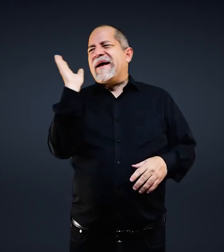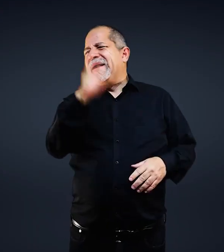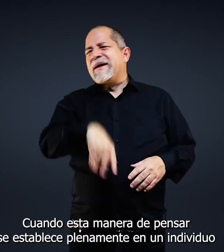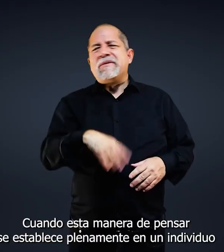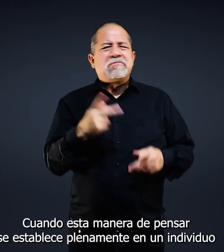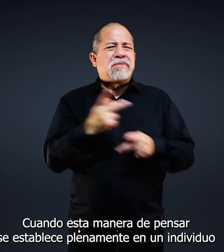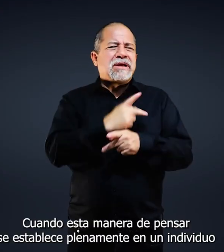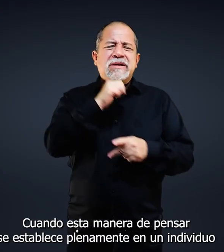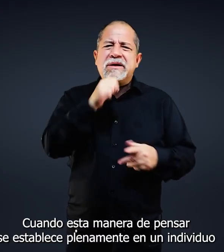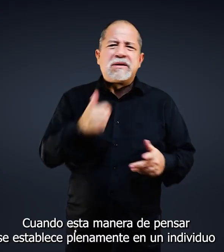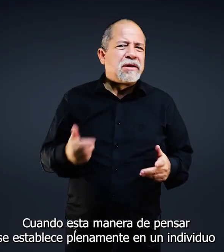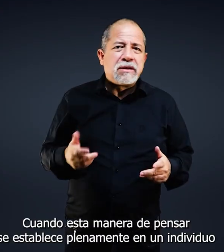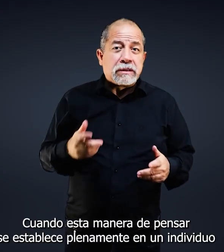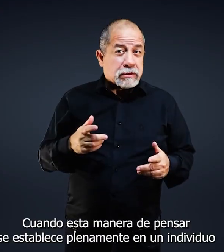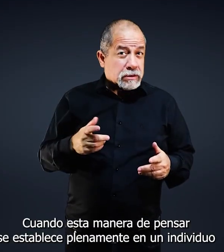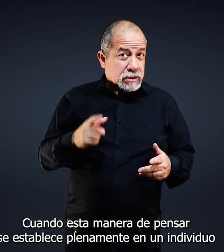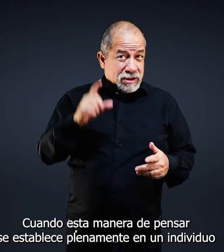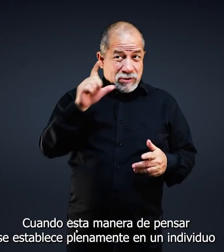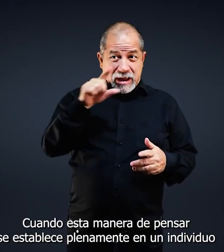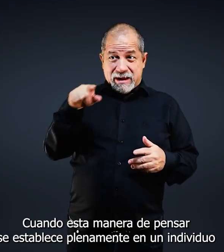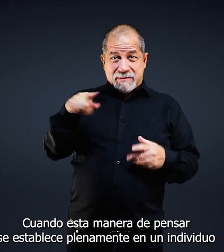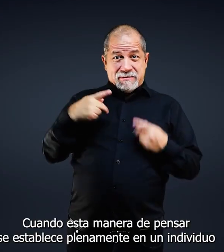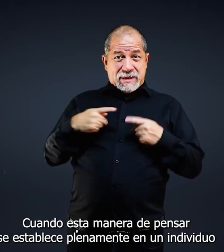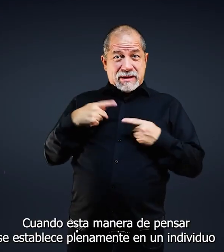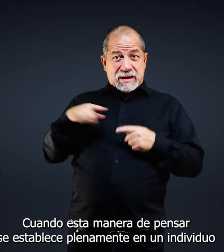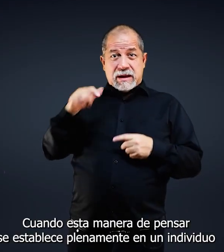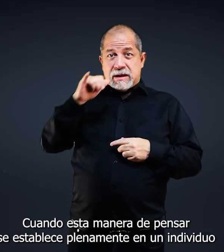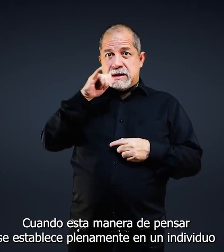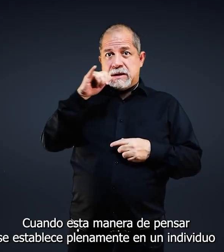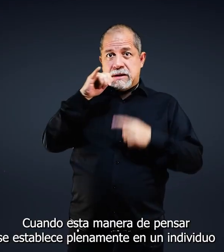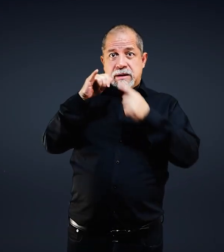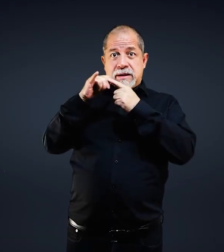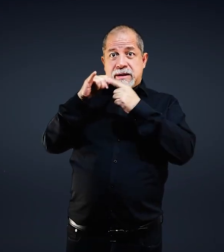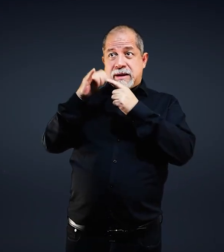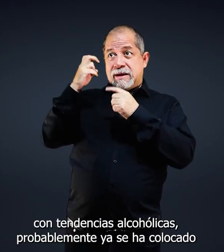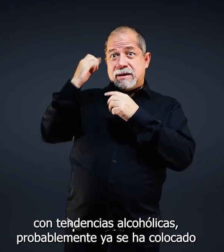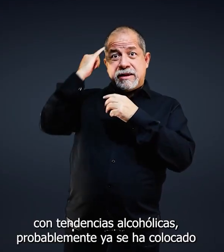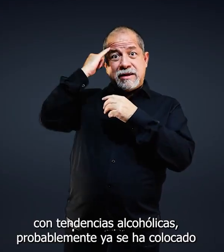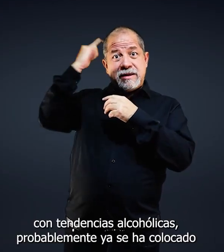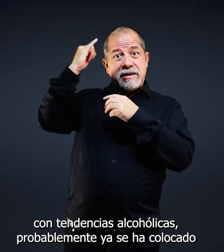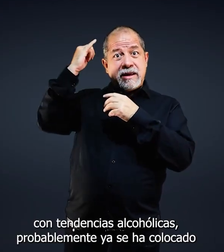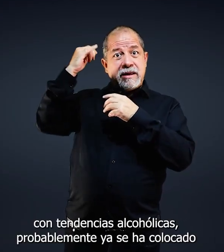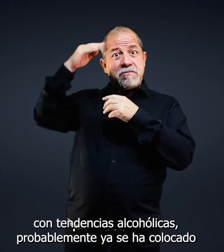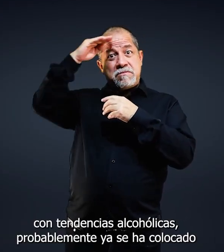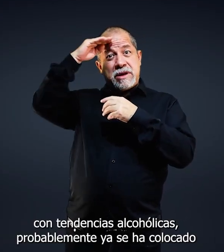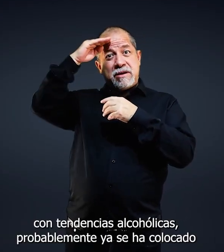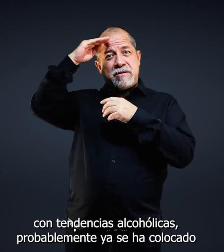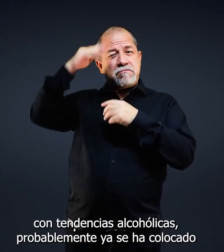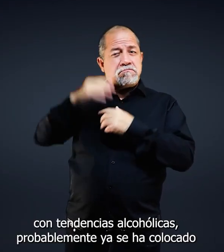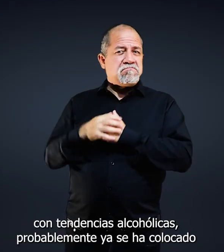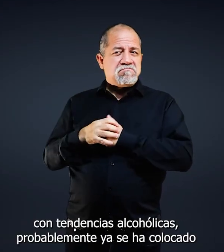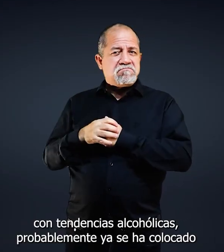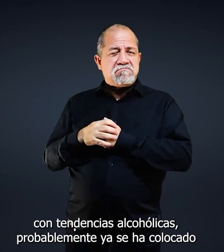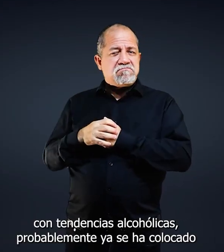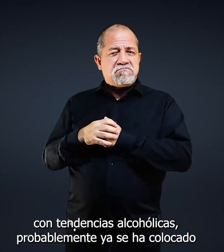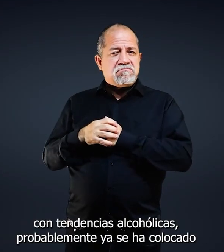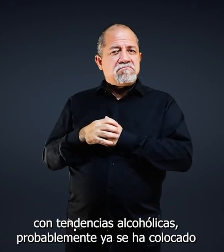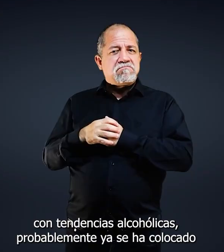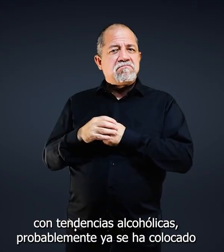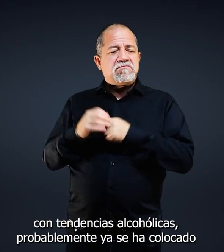Cuando esta manera de pensar se establece plenamente en un individuo con tendencias alcohólicas, probablemente ya se ha